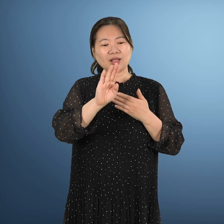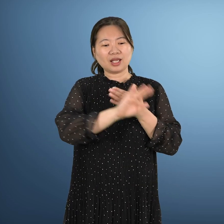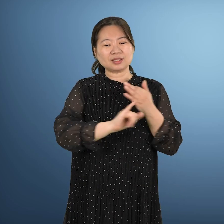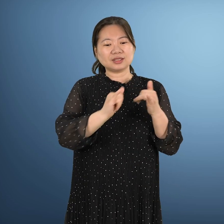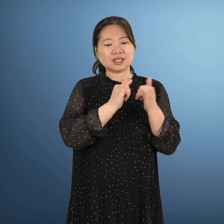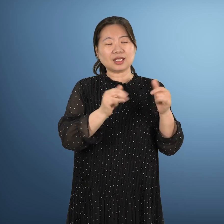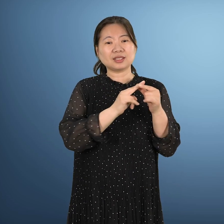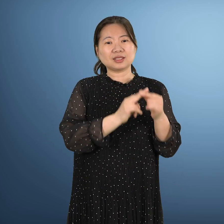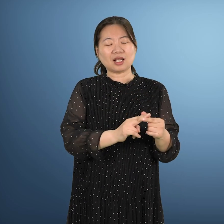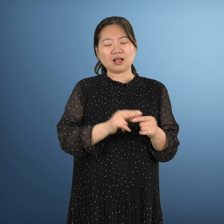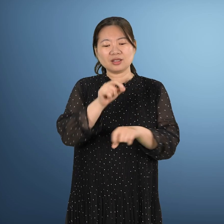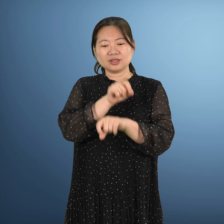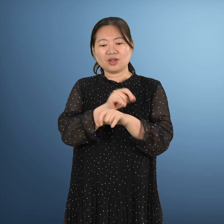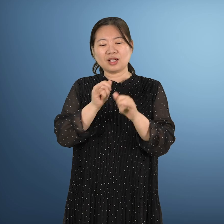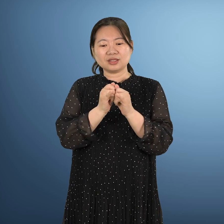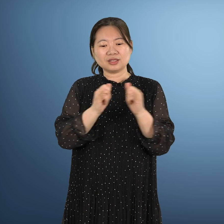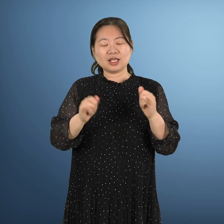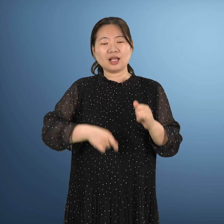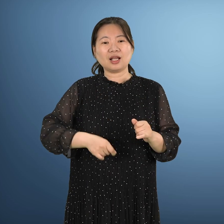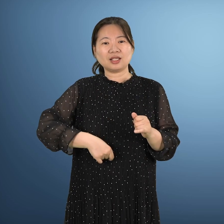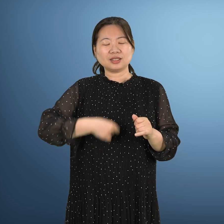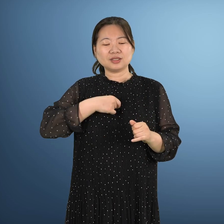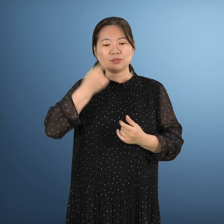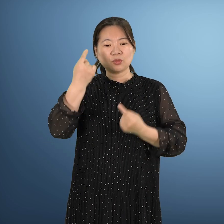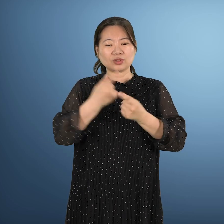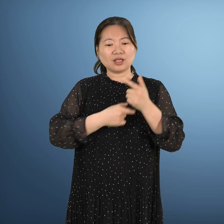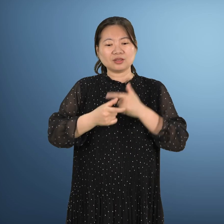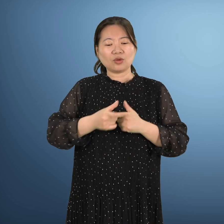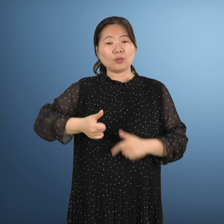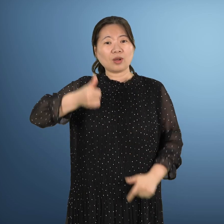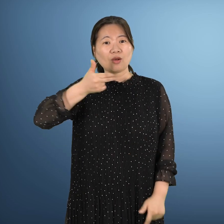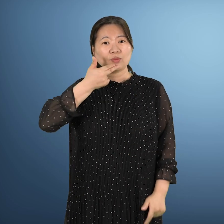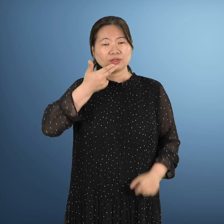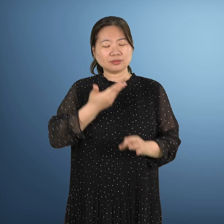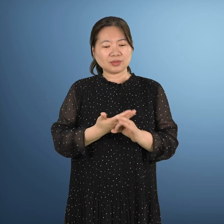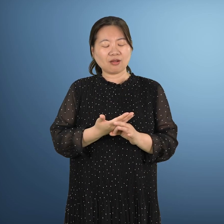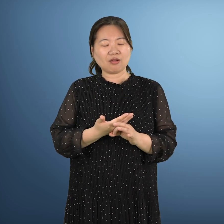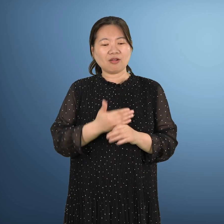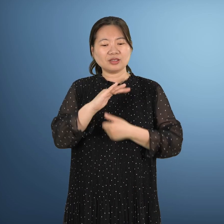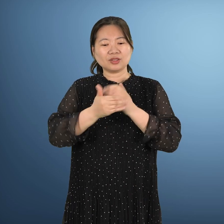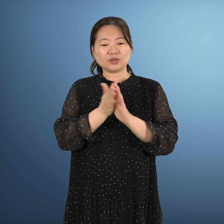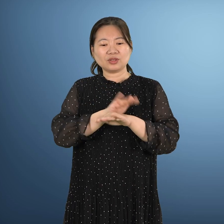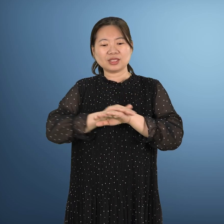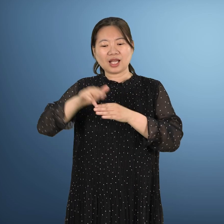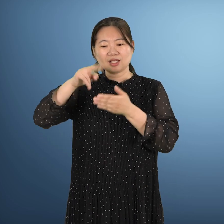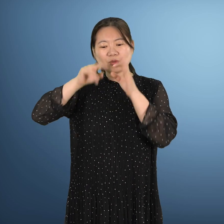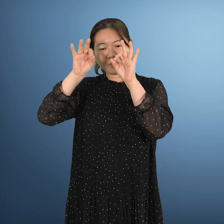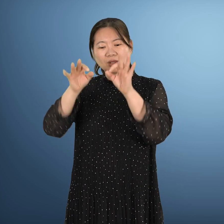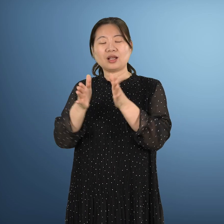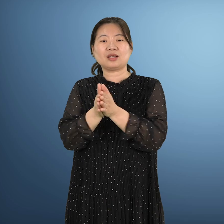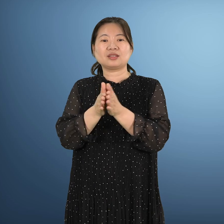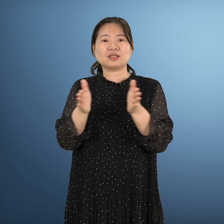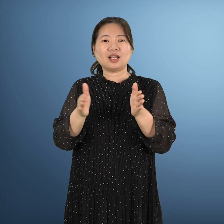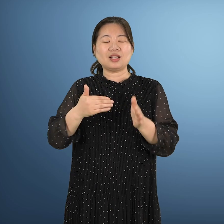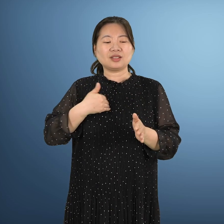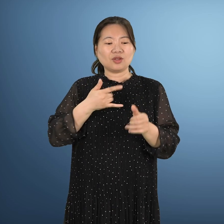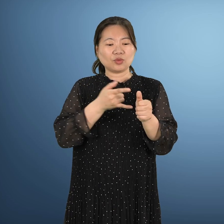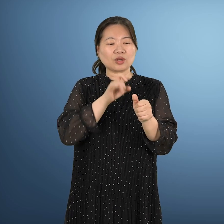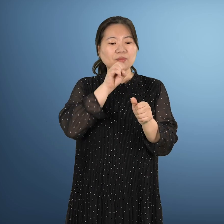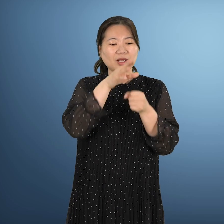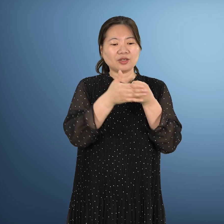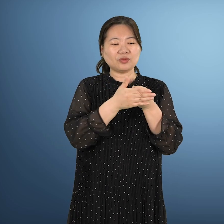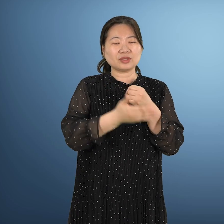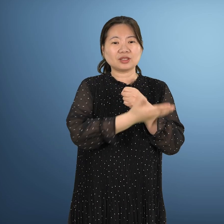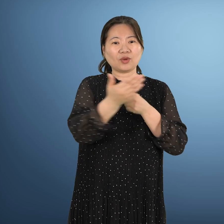바리새인과 서기관들의 의보다 낫지 아니하면. 자, 성경을 잘 보세요. 20절. 내가 너희에게 이르노니